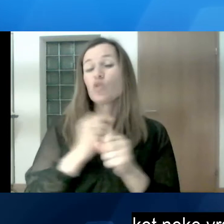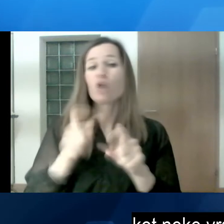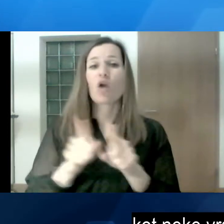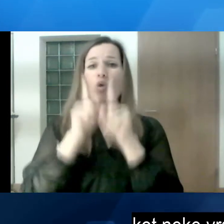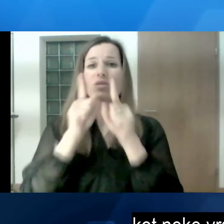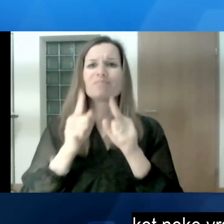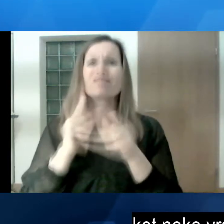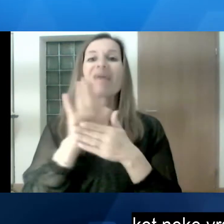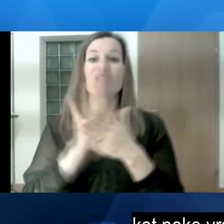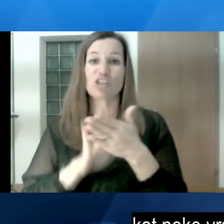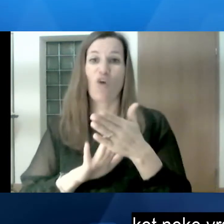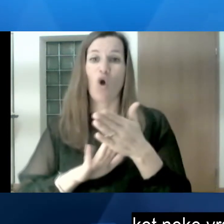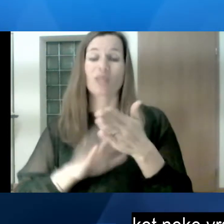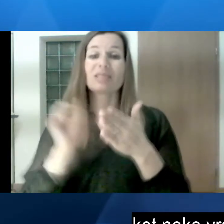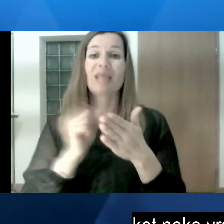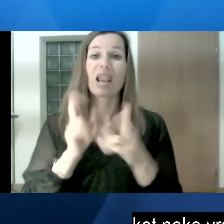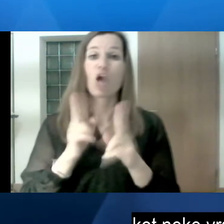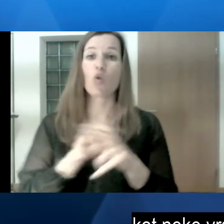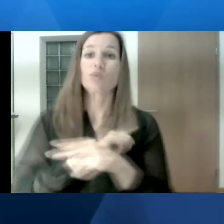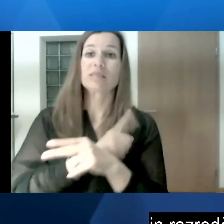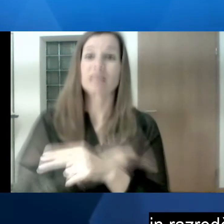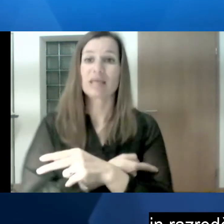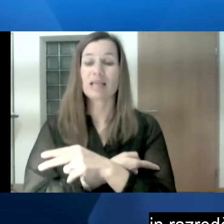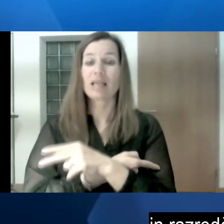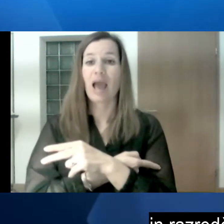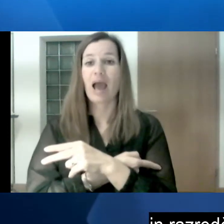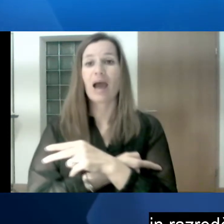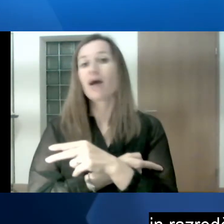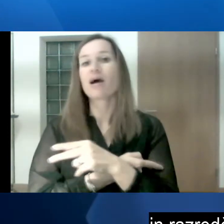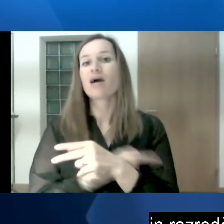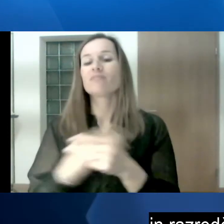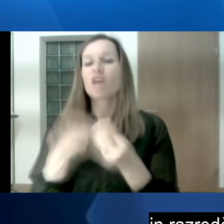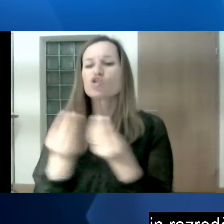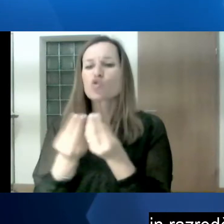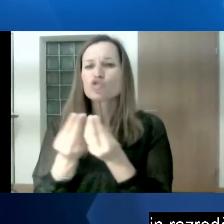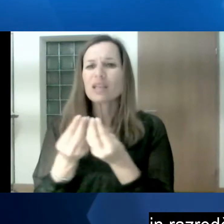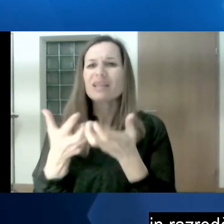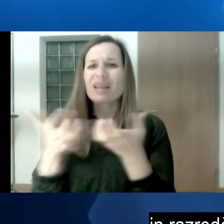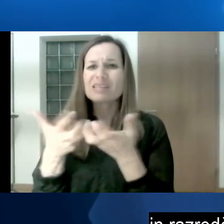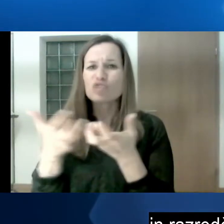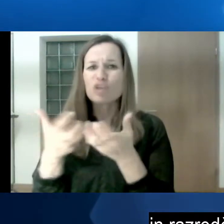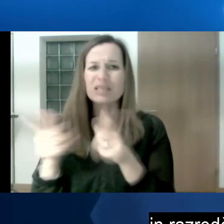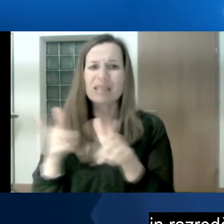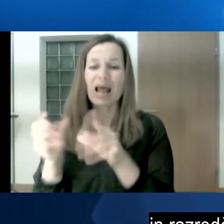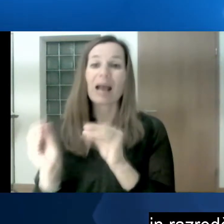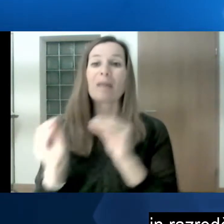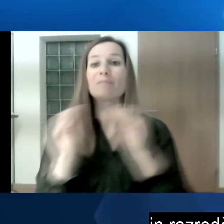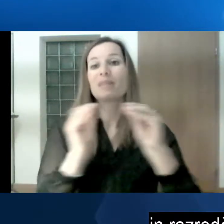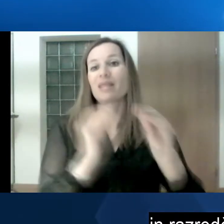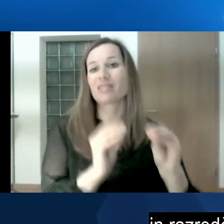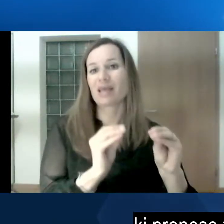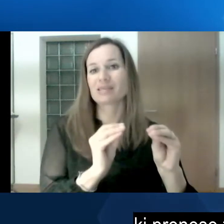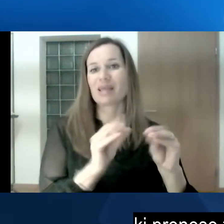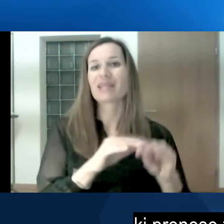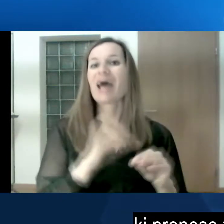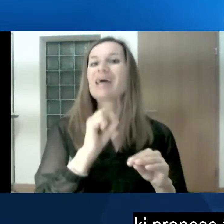lahko sila potovanja zgoščenin in razredčenin zraka prenese na koncu na stremenčevo